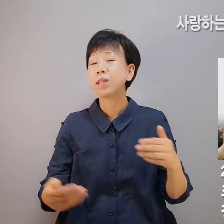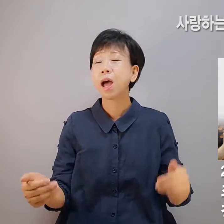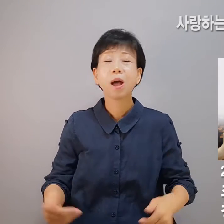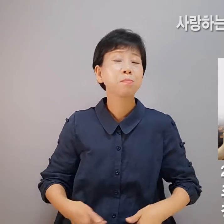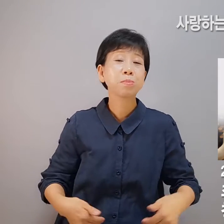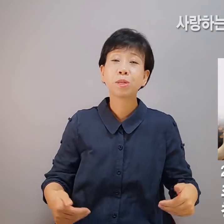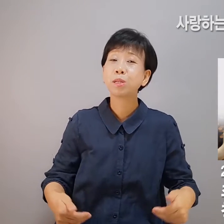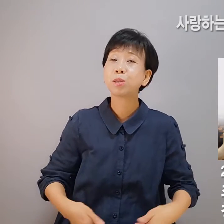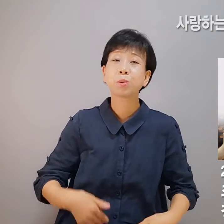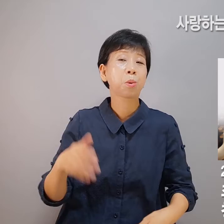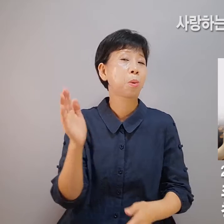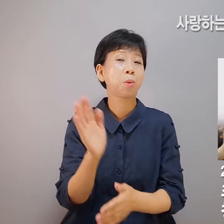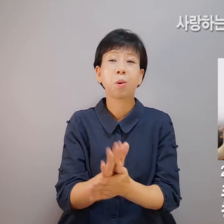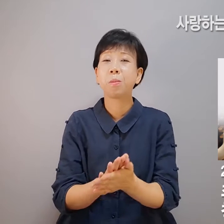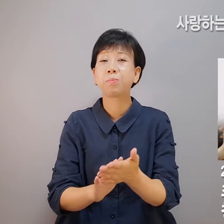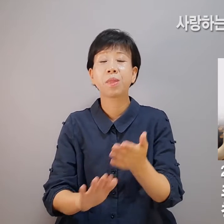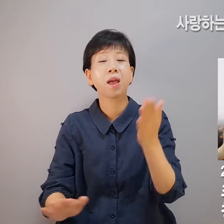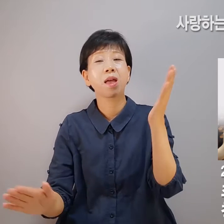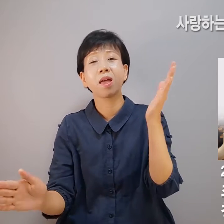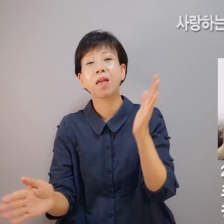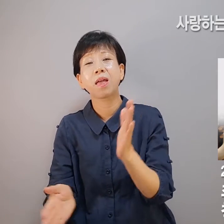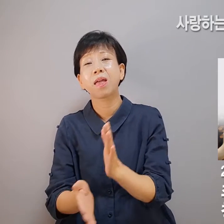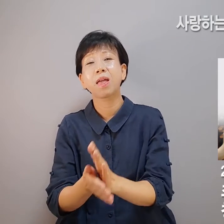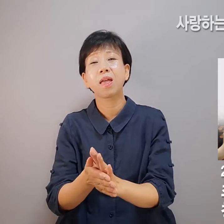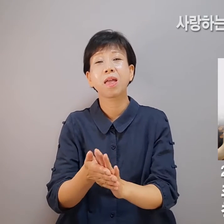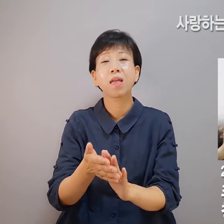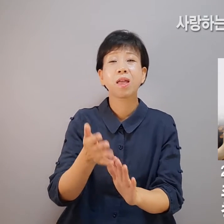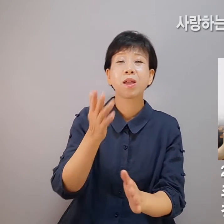난 필요 없네.